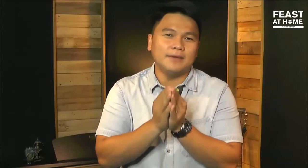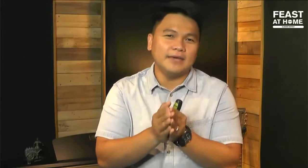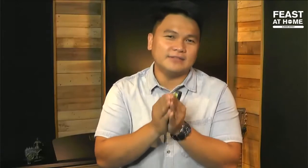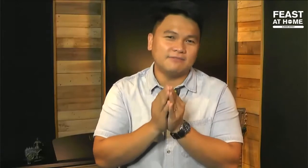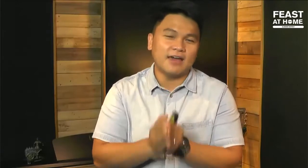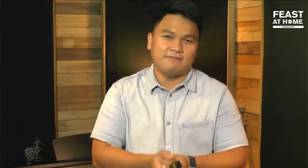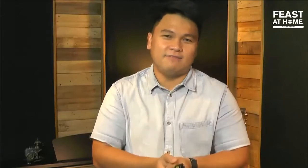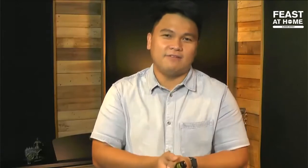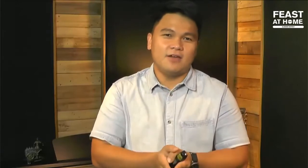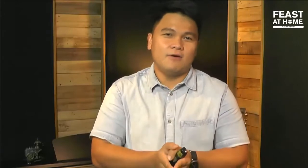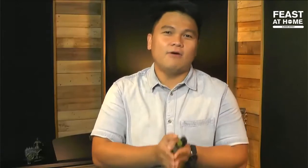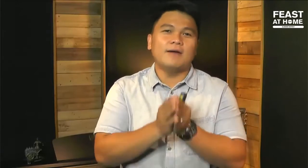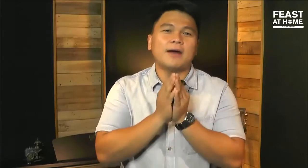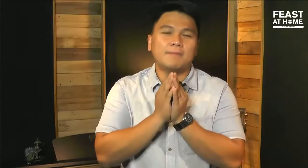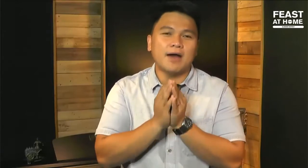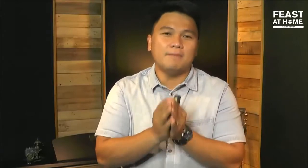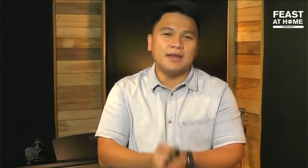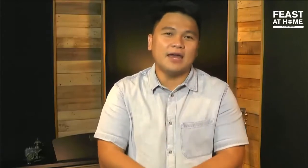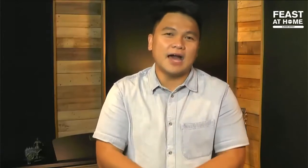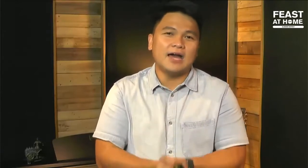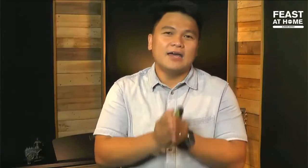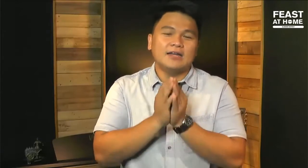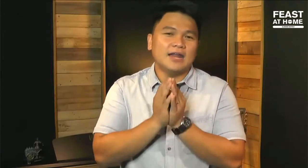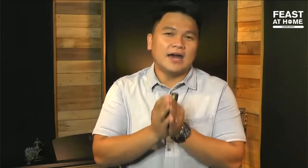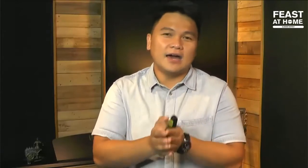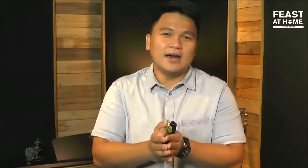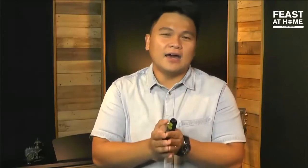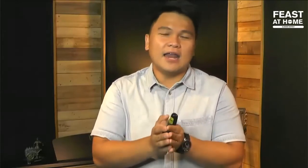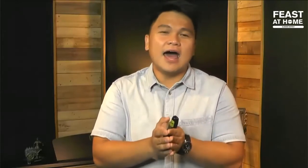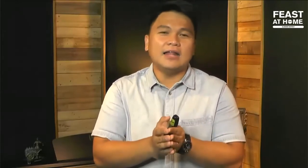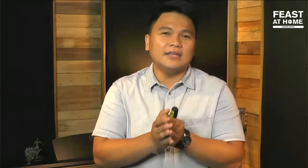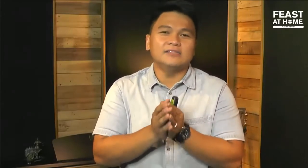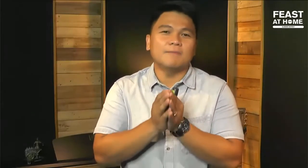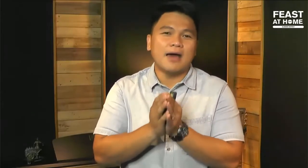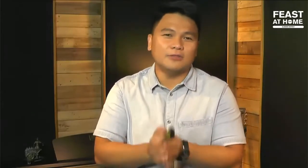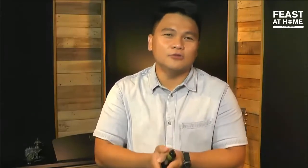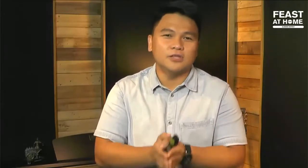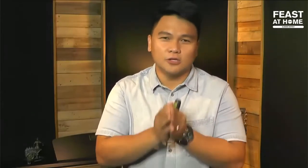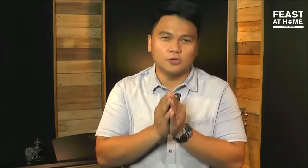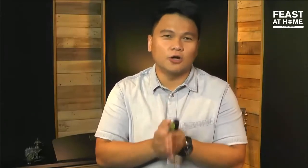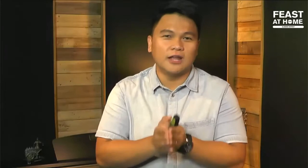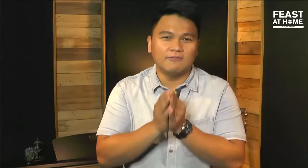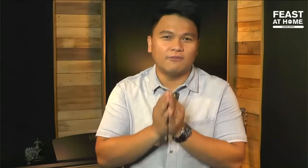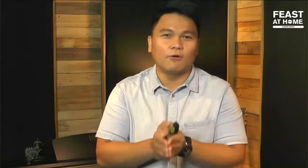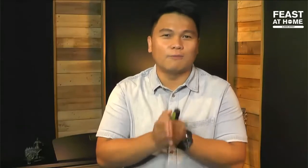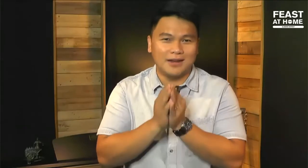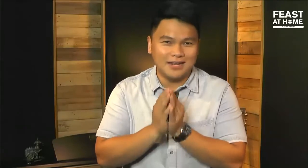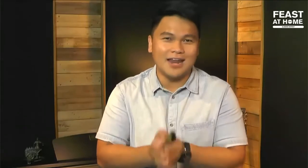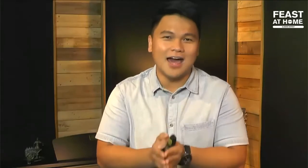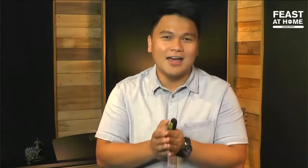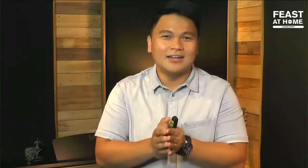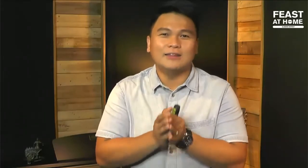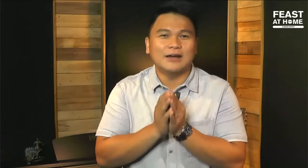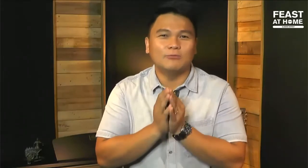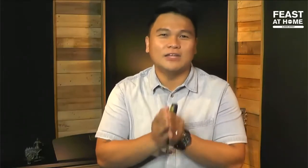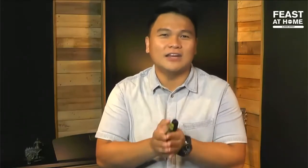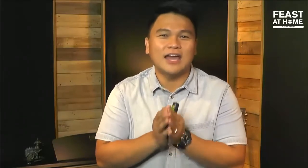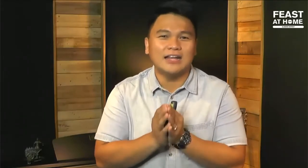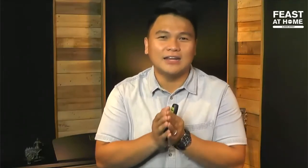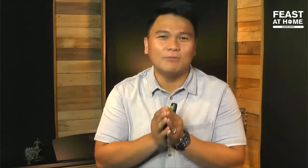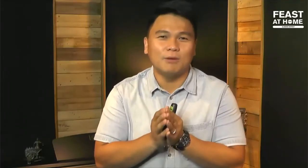ka ng PS5. O kaya para makabili ka ng kalahating sapatos ng Jordan 4 Manila na